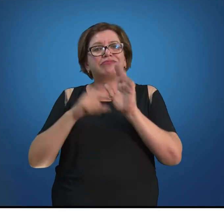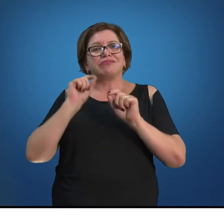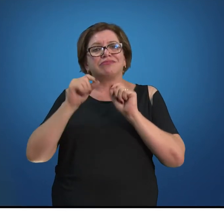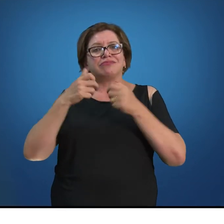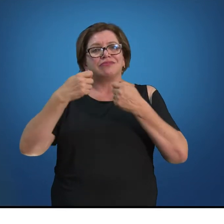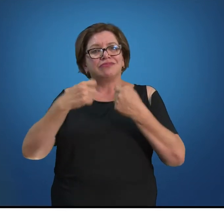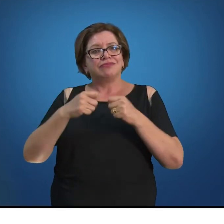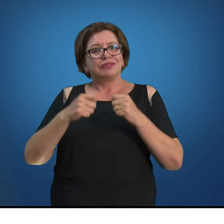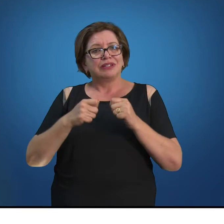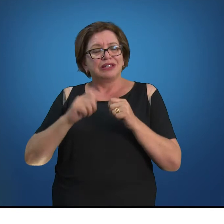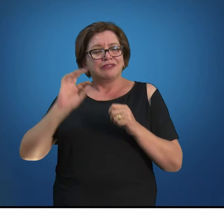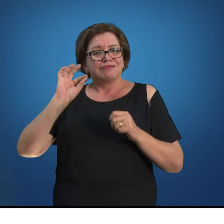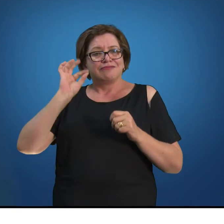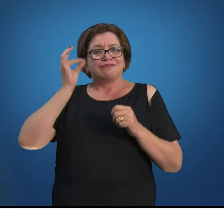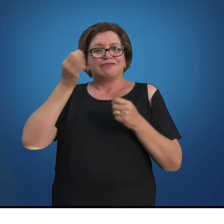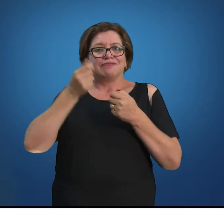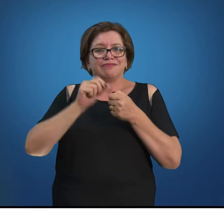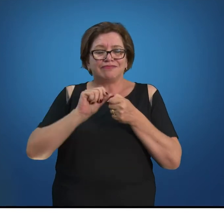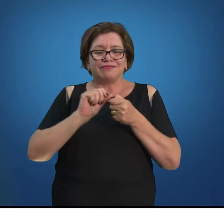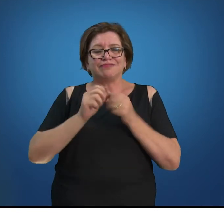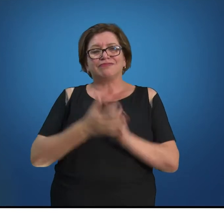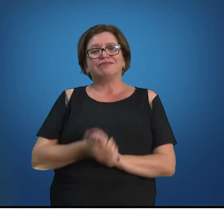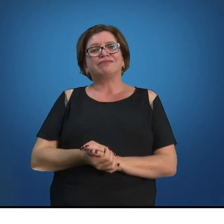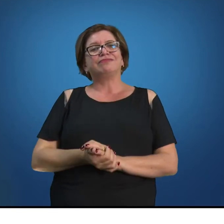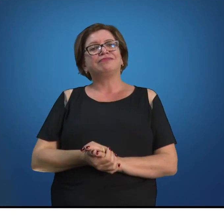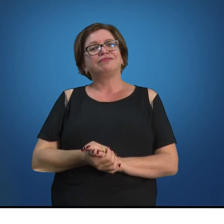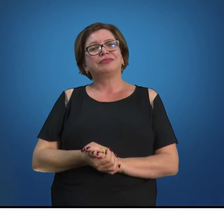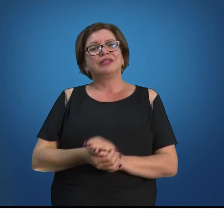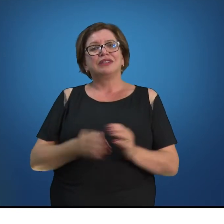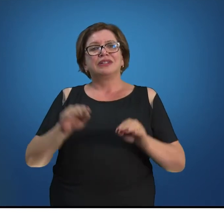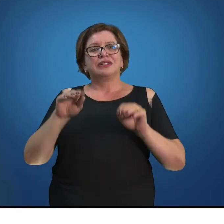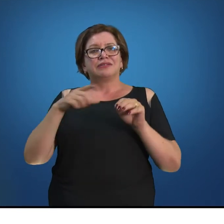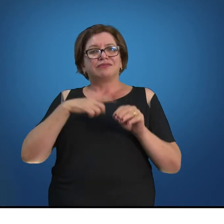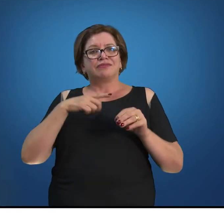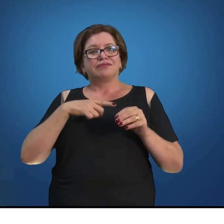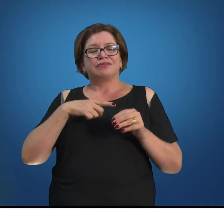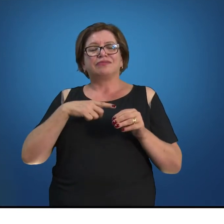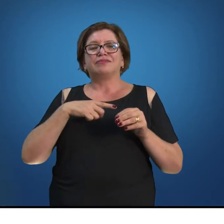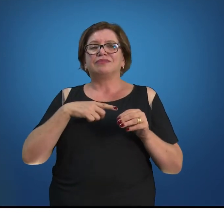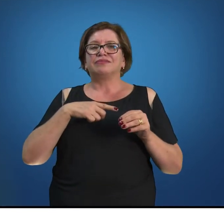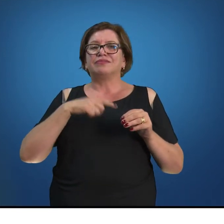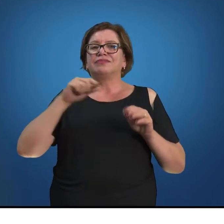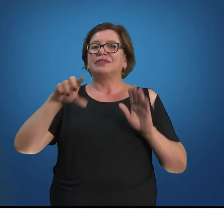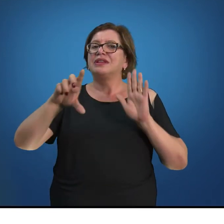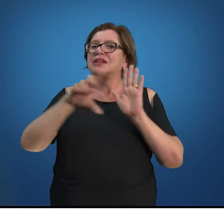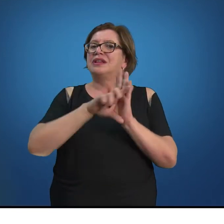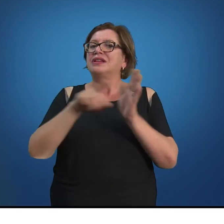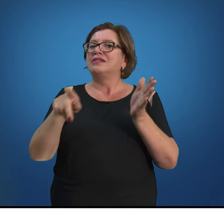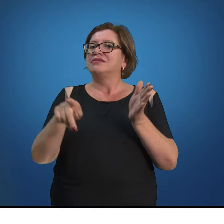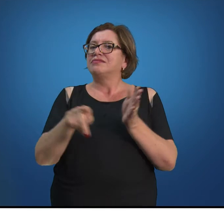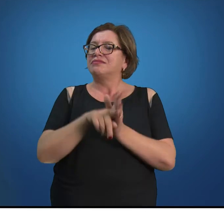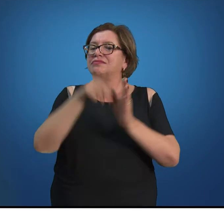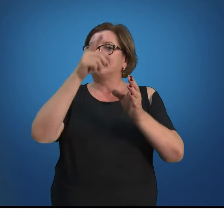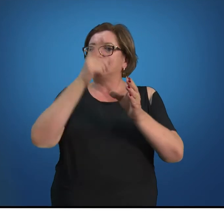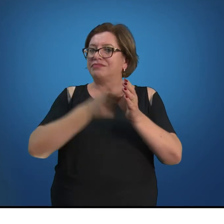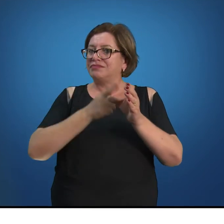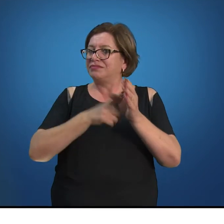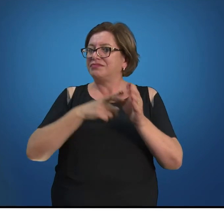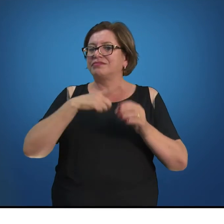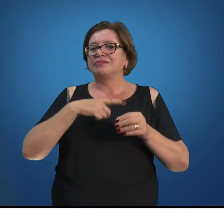demanda emergente no município. Então, nós temos a Lei Orgânica do Município, que tem o